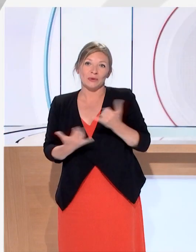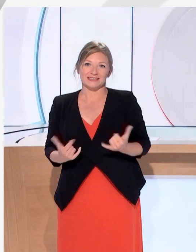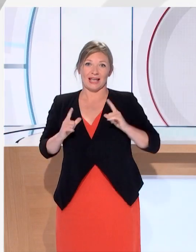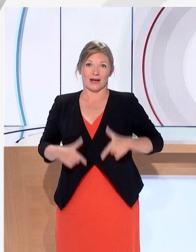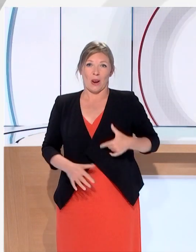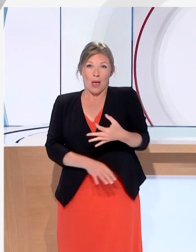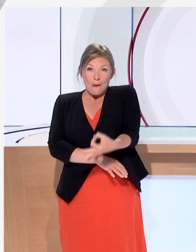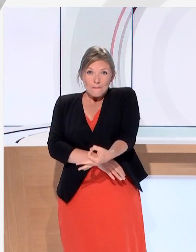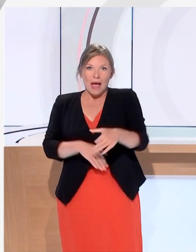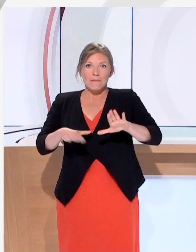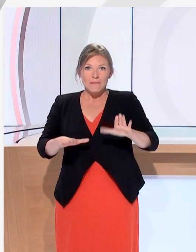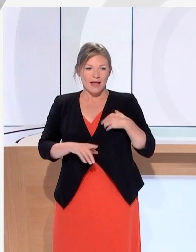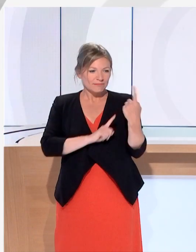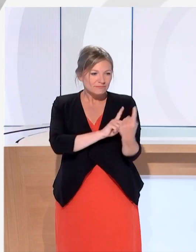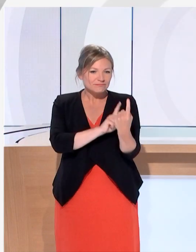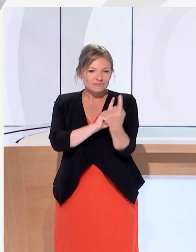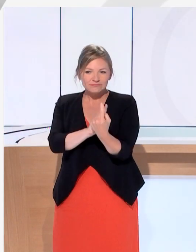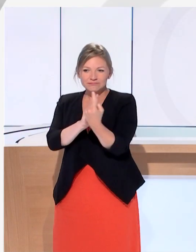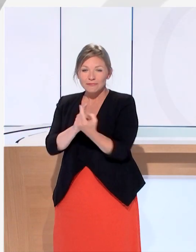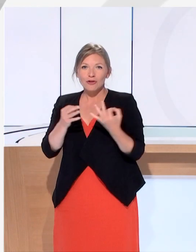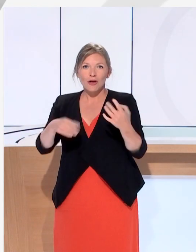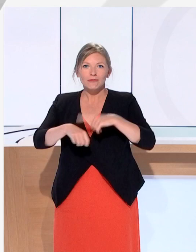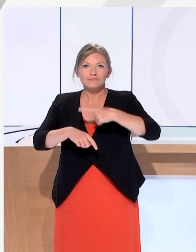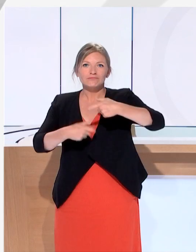on est la plus grande en temps investi pour chaque enfant.